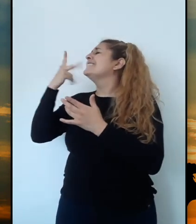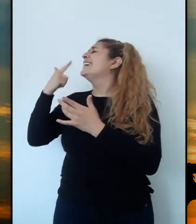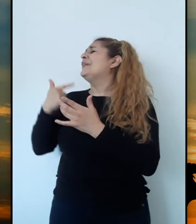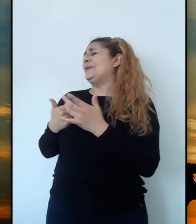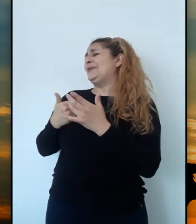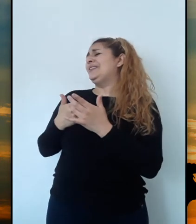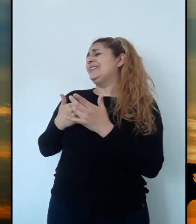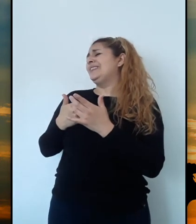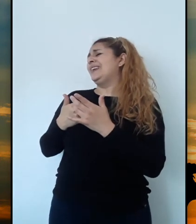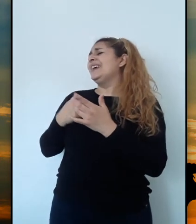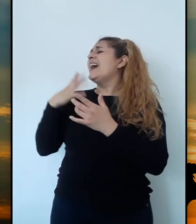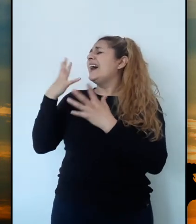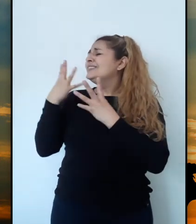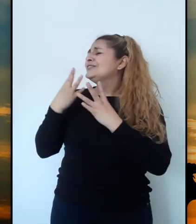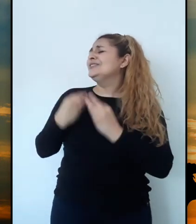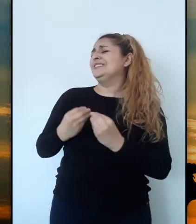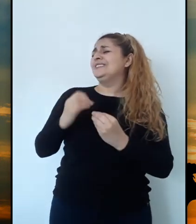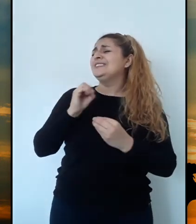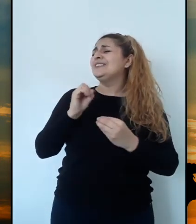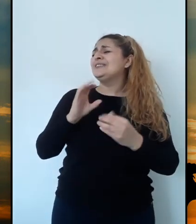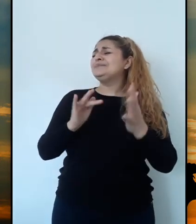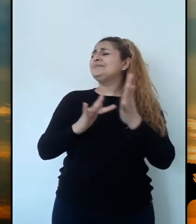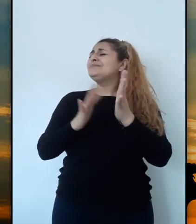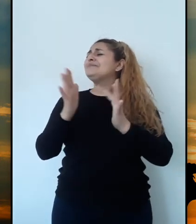Jesucristo. Amen. Amen.